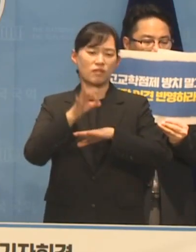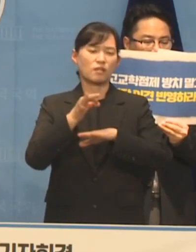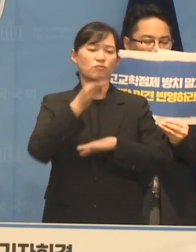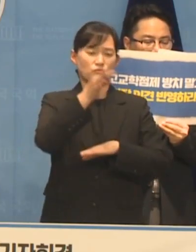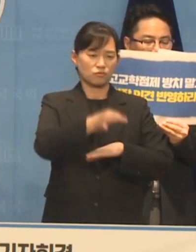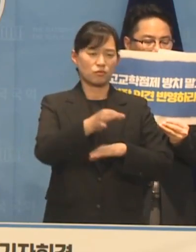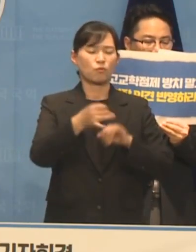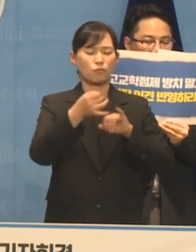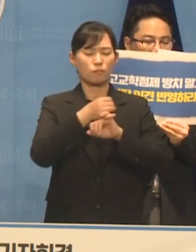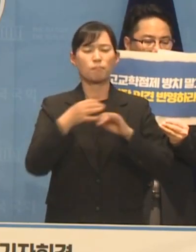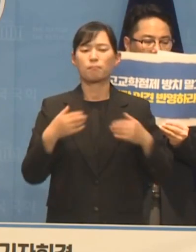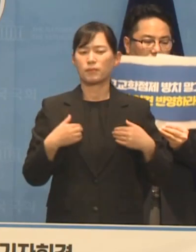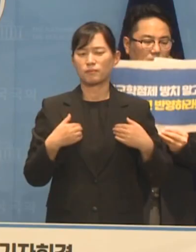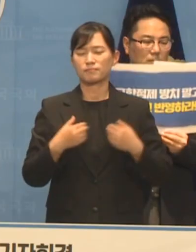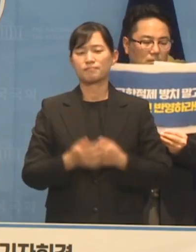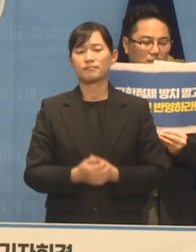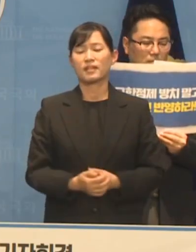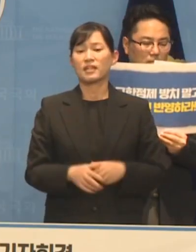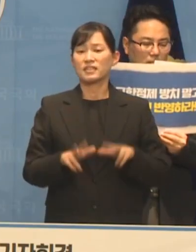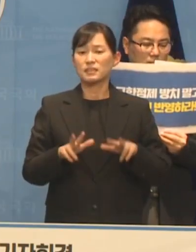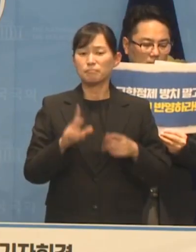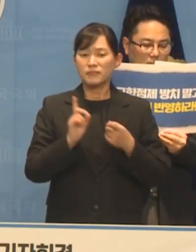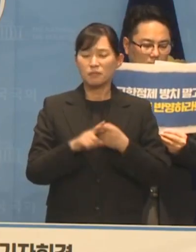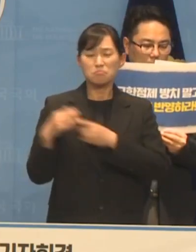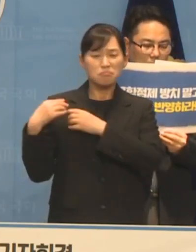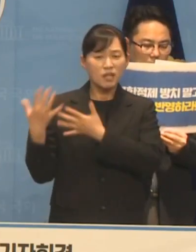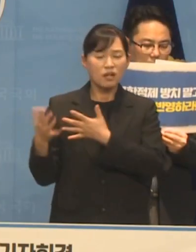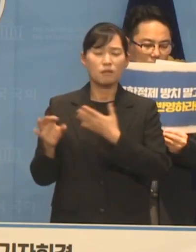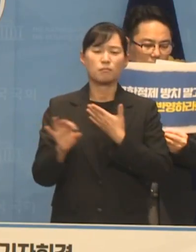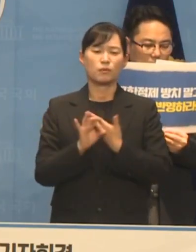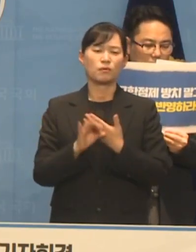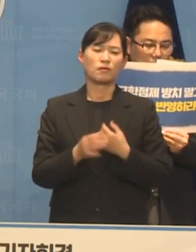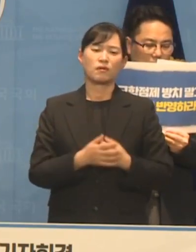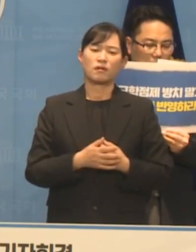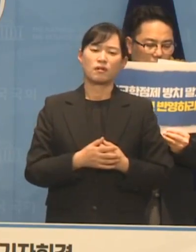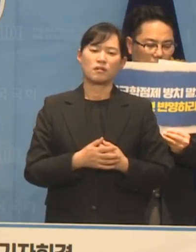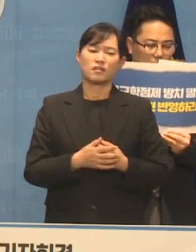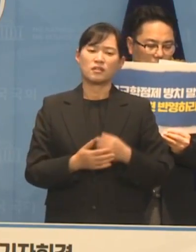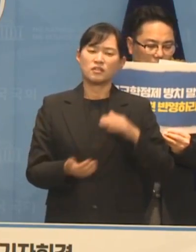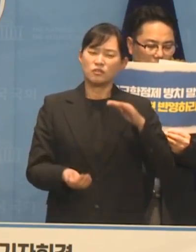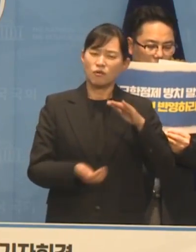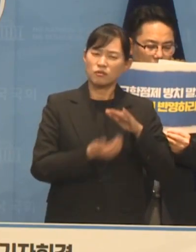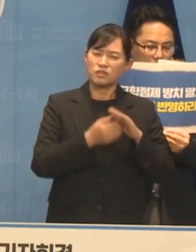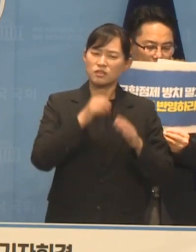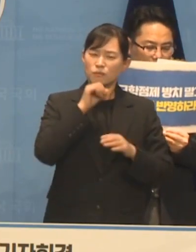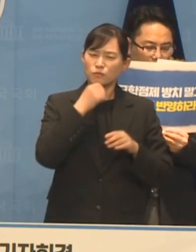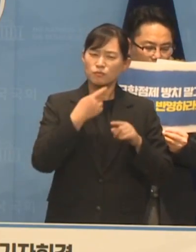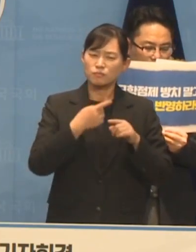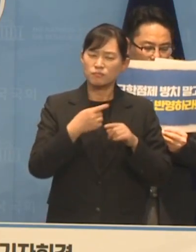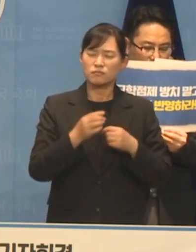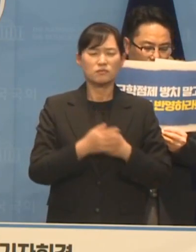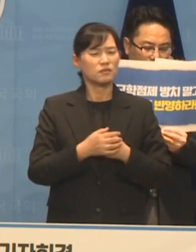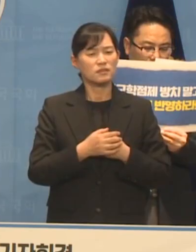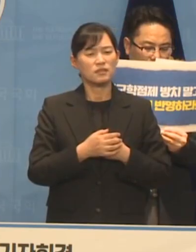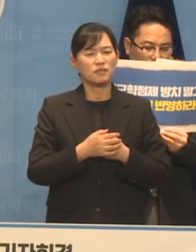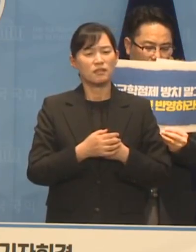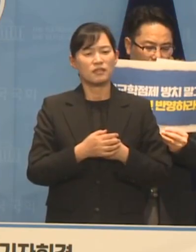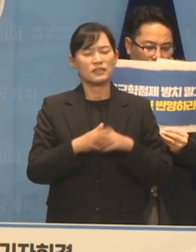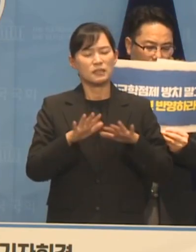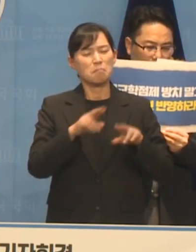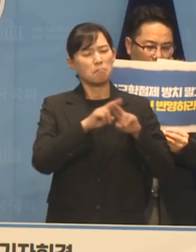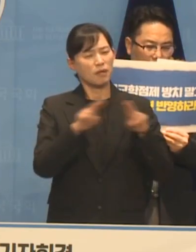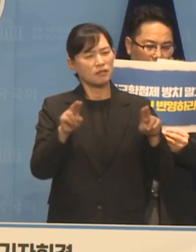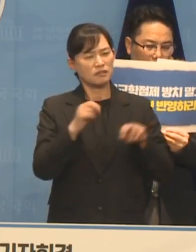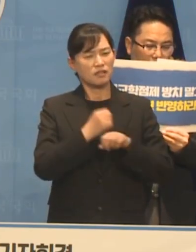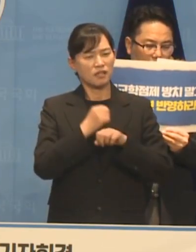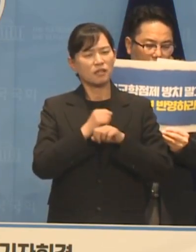구축도 반드시 필요합니다. 지금 이대로 방치된다면 최소 성취 수준 보장 지도는 이관이나 폐지도 고려할